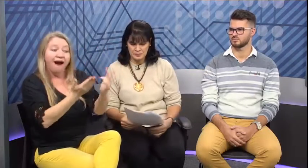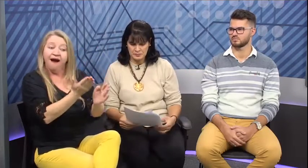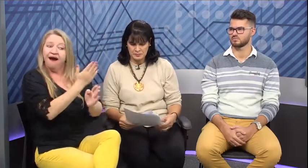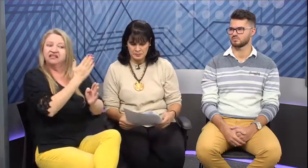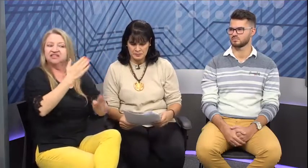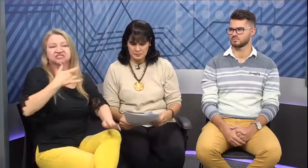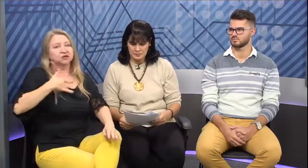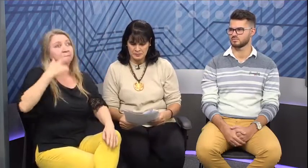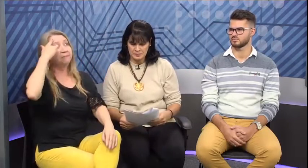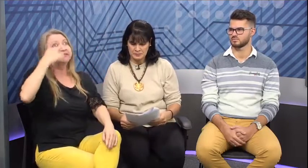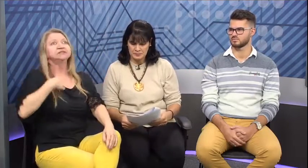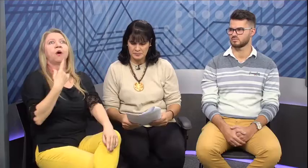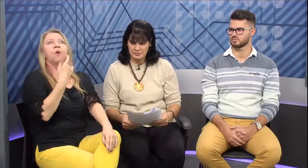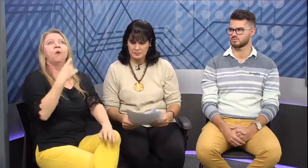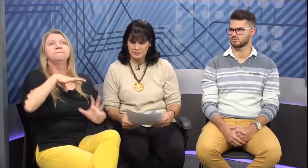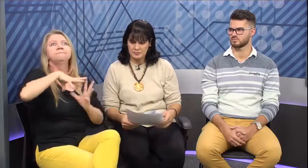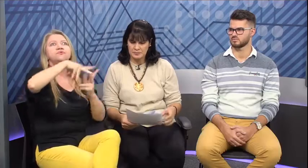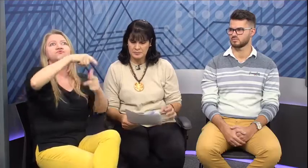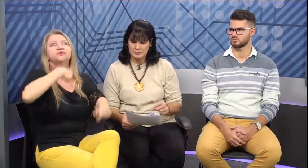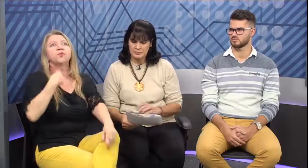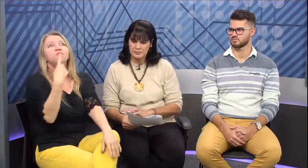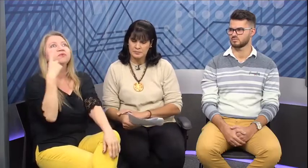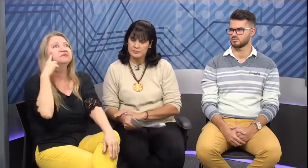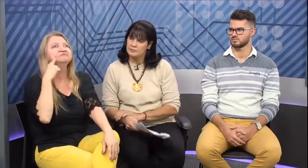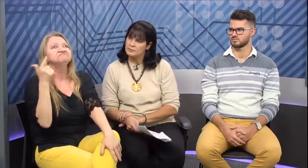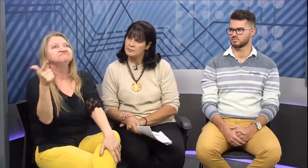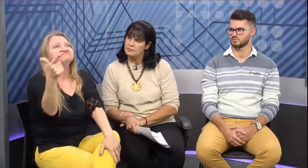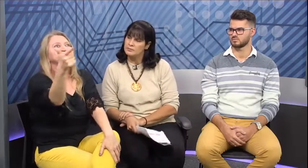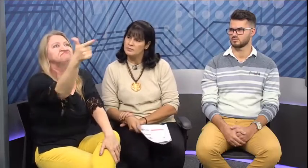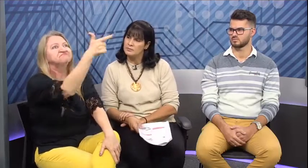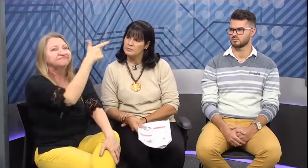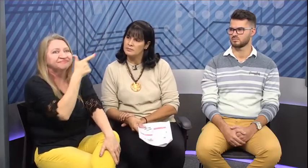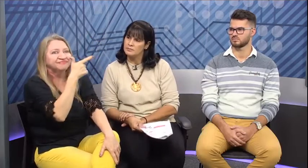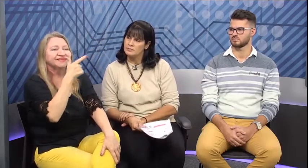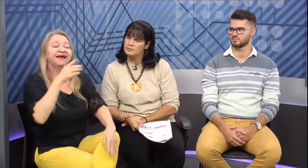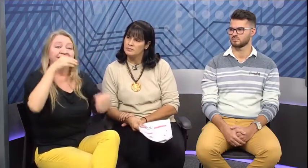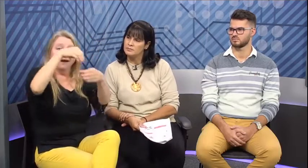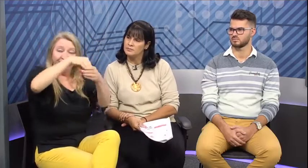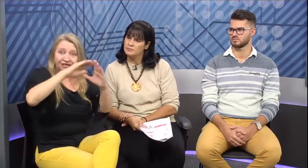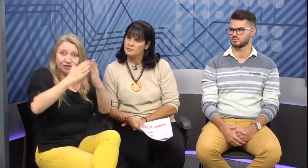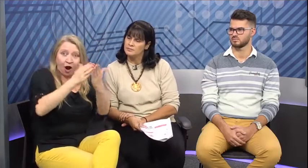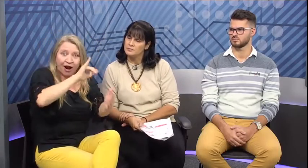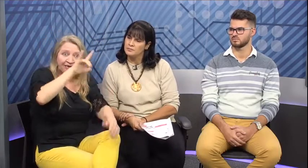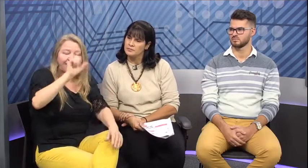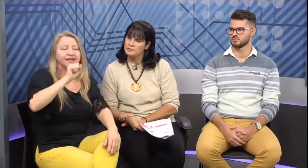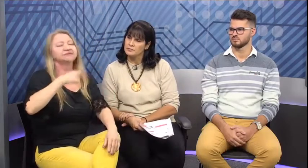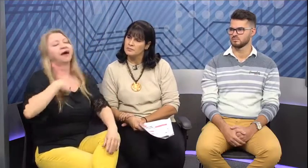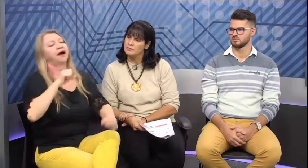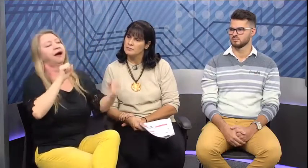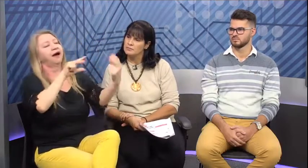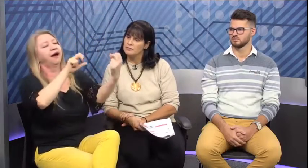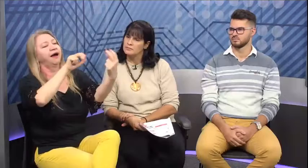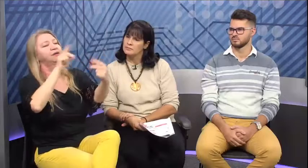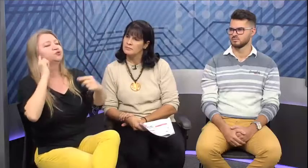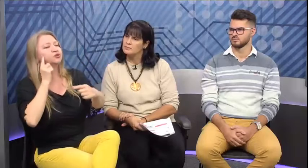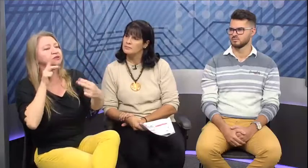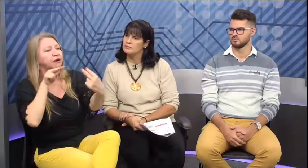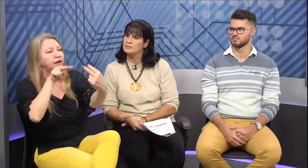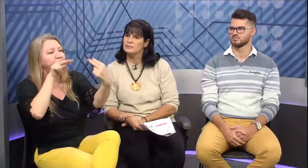percebi como surda, né, lá na escola, e foi quando eu pensava assim, olha, eu acho que eu sou a única deficiente auditiva, mas quando